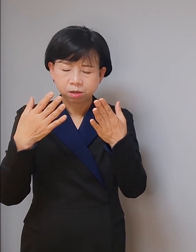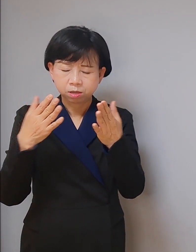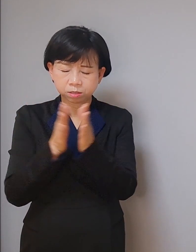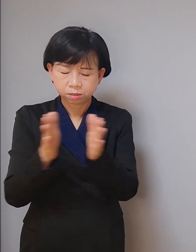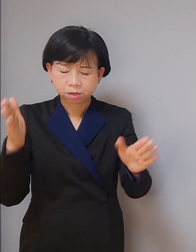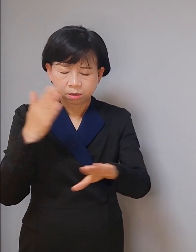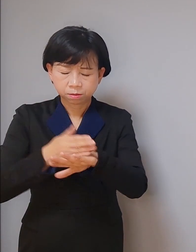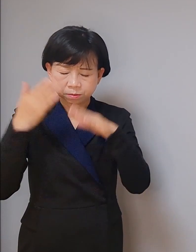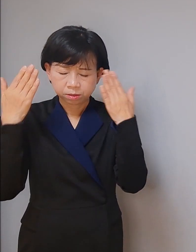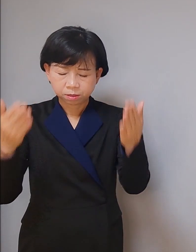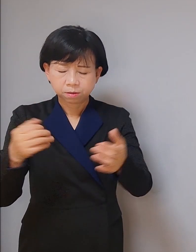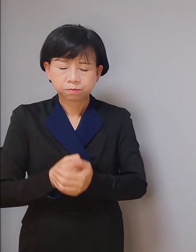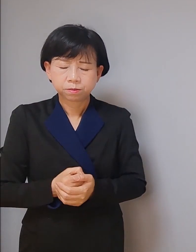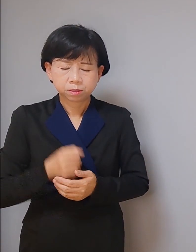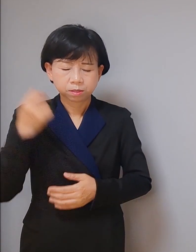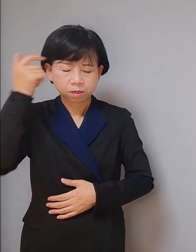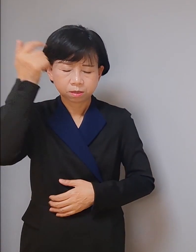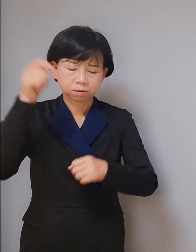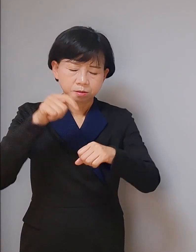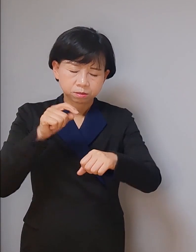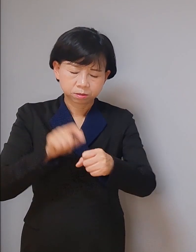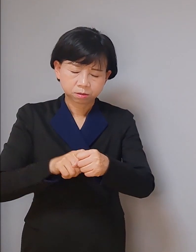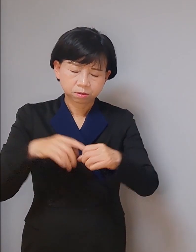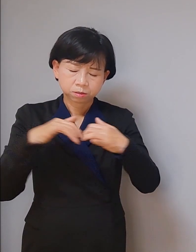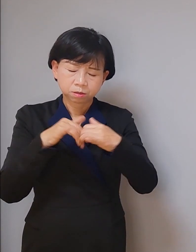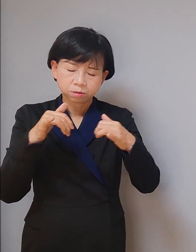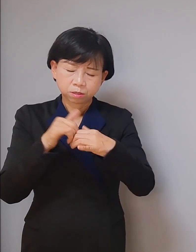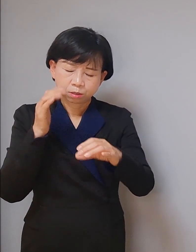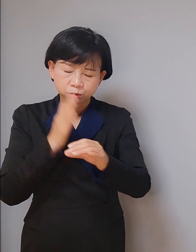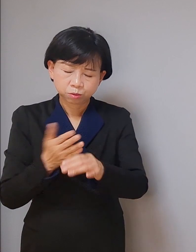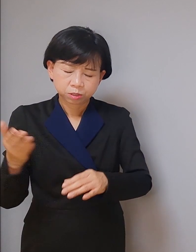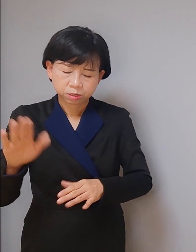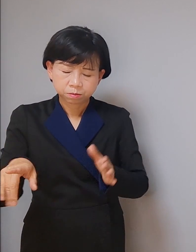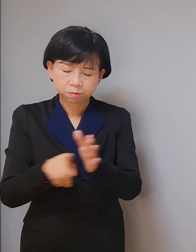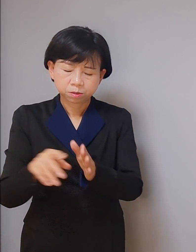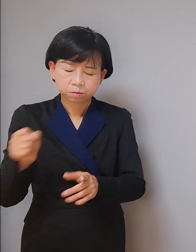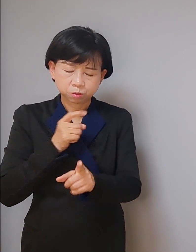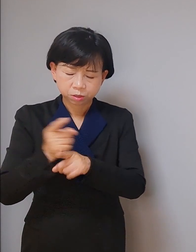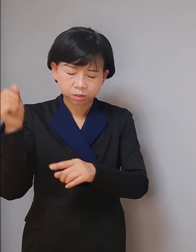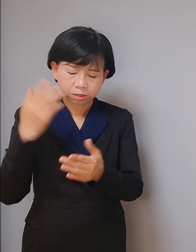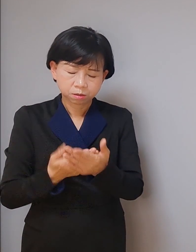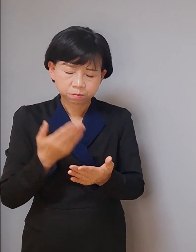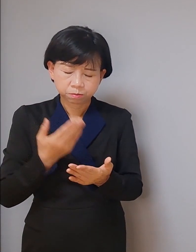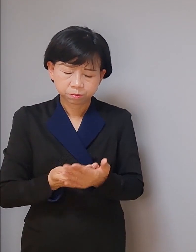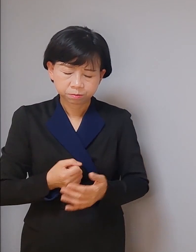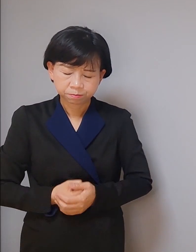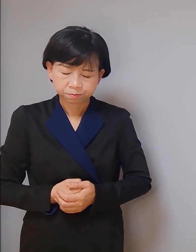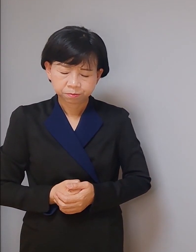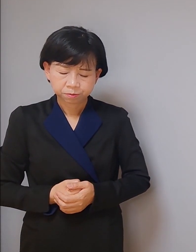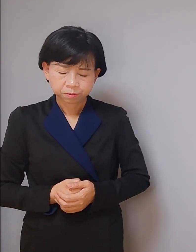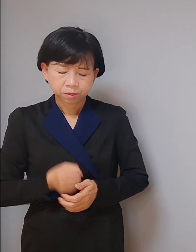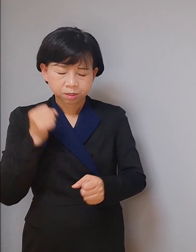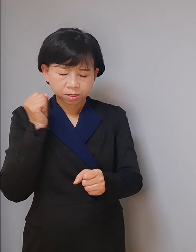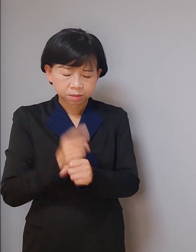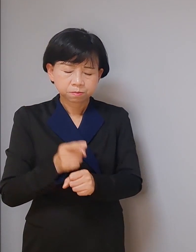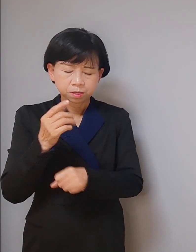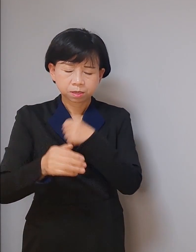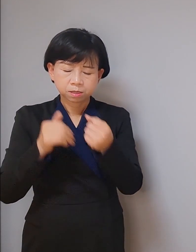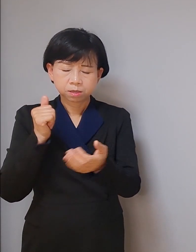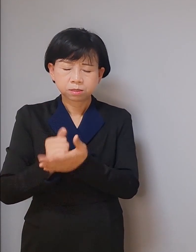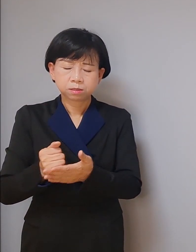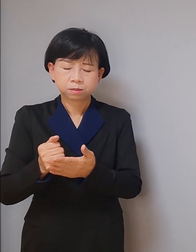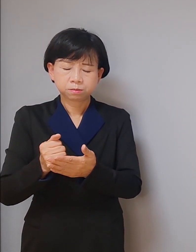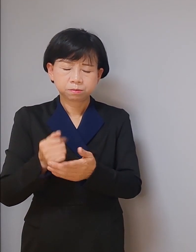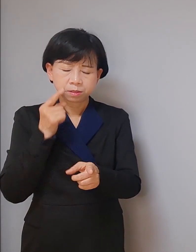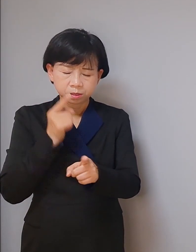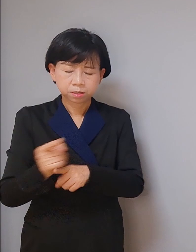더 선교하려니 영적 전쟁 가운데 있지만 우리가 믿음으로 이기게 하여 주시옵소서. 이미 하나님이